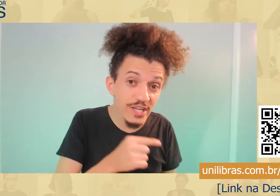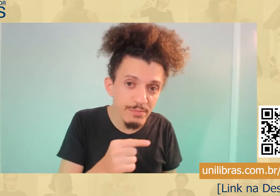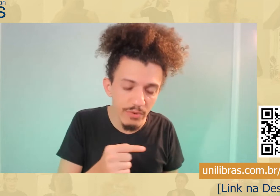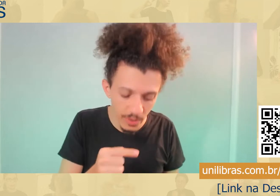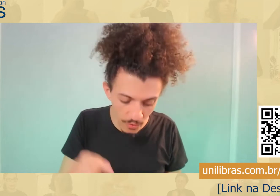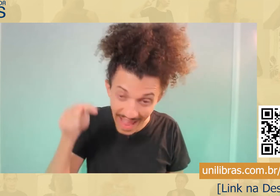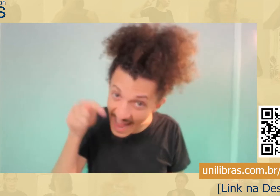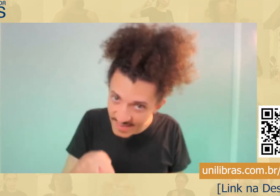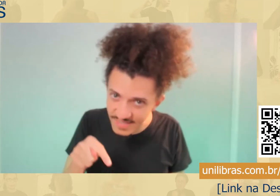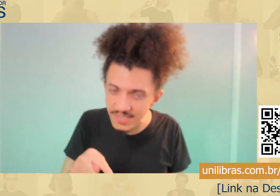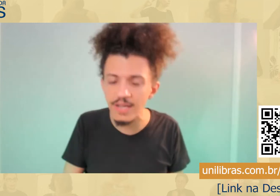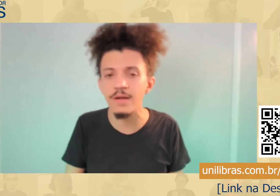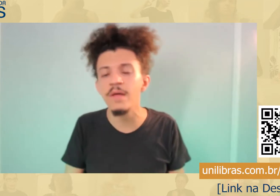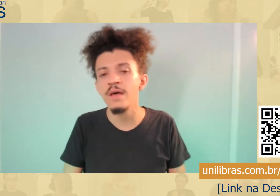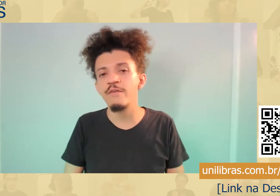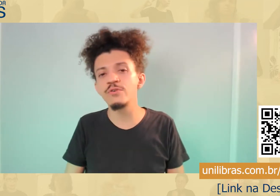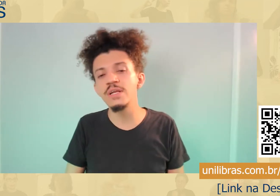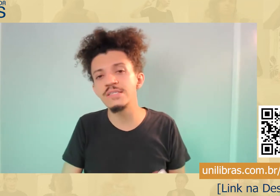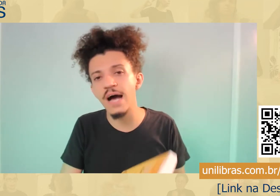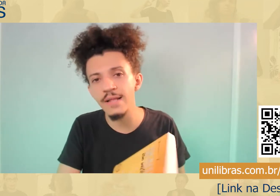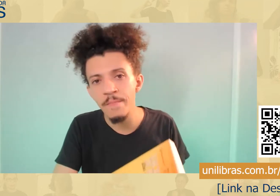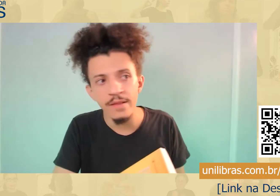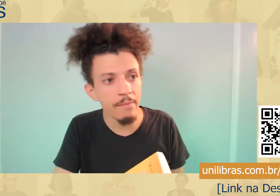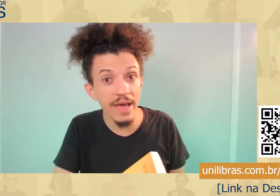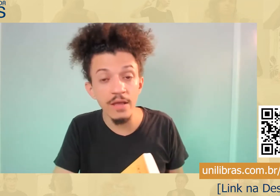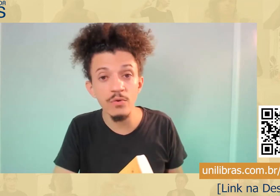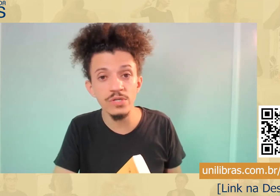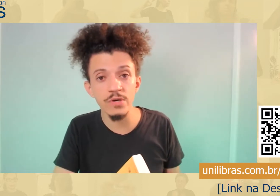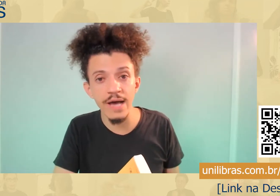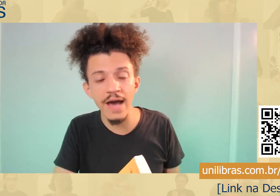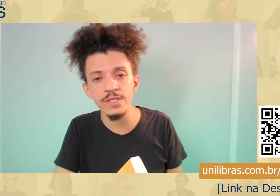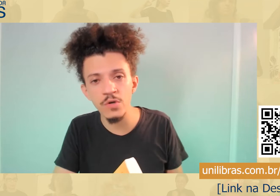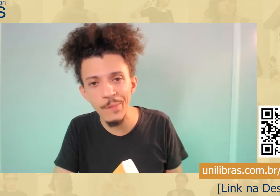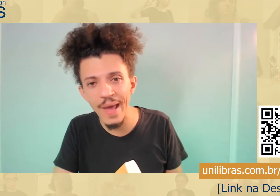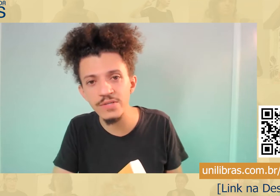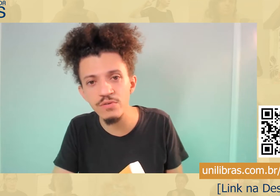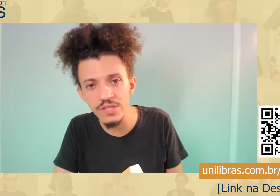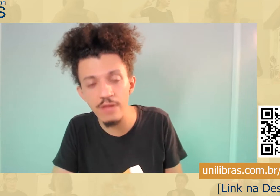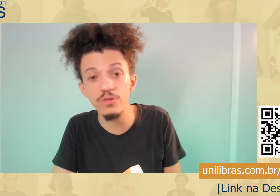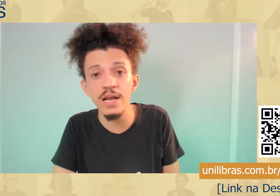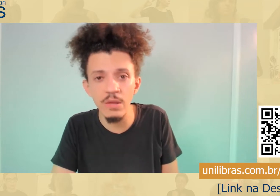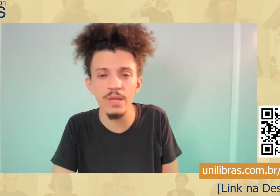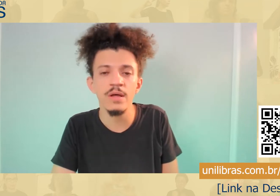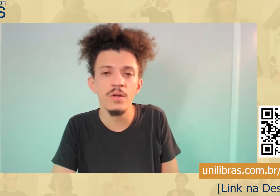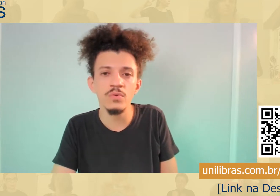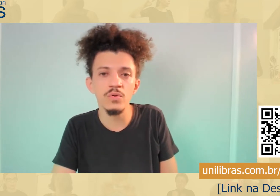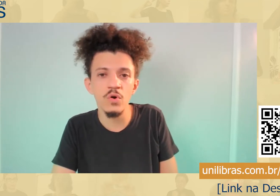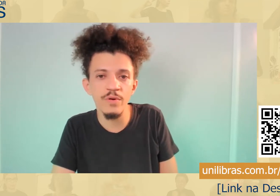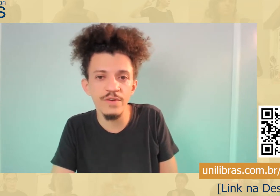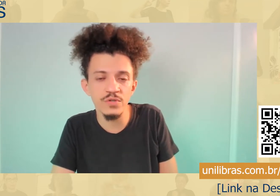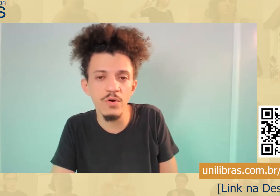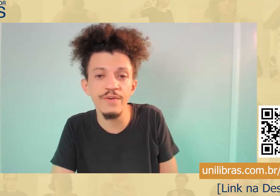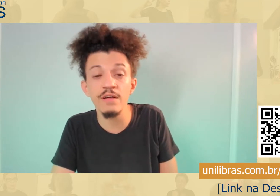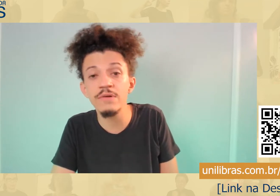desde 2001 essa escrita foi utilizada também no Dicionário Enciclopédico Ilustrado Trilingue, do